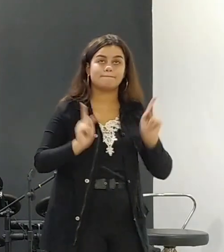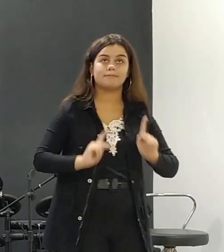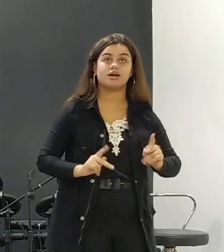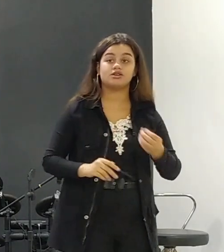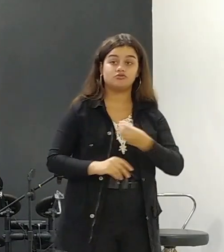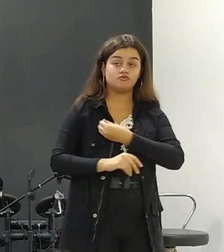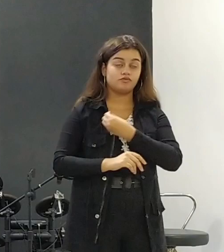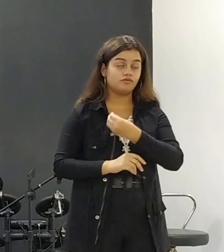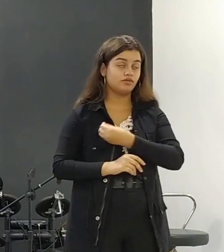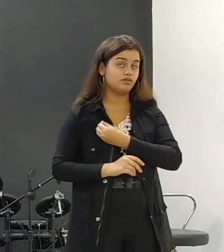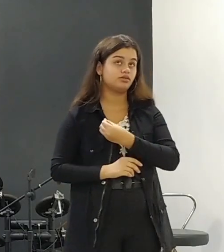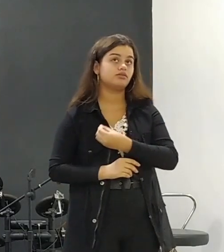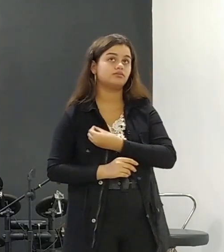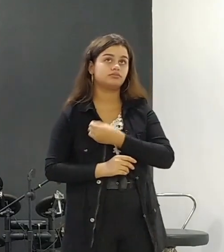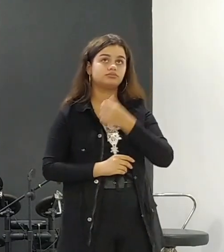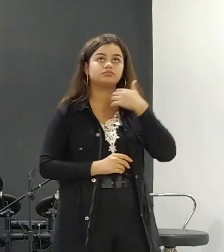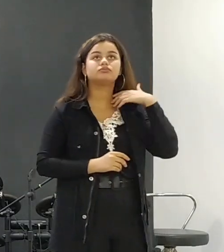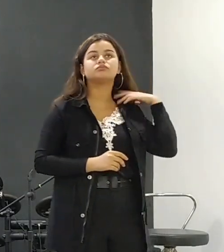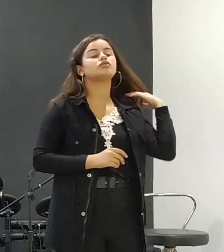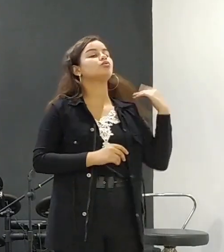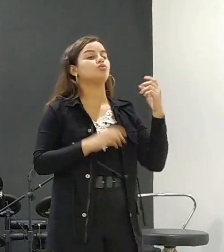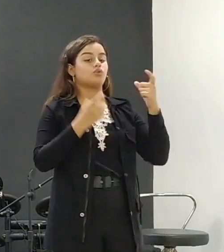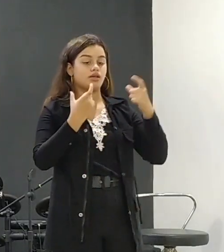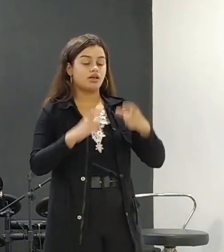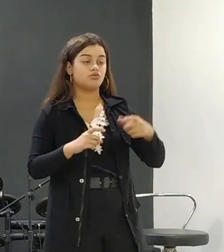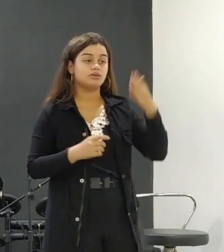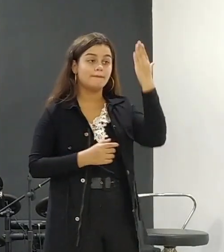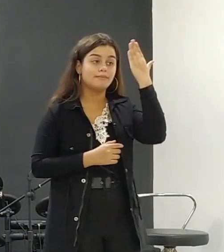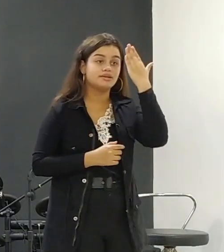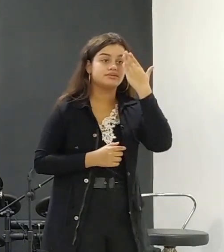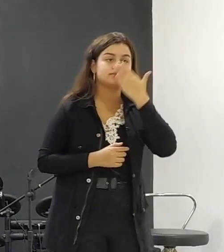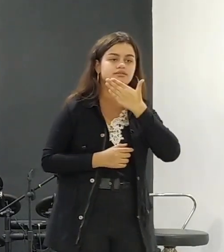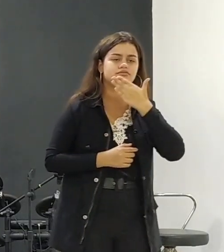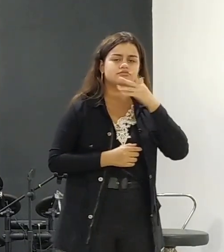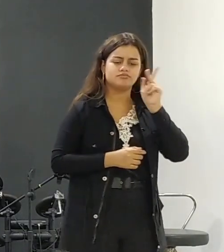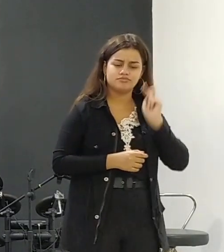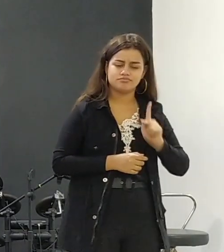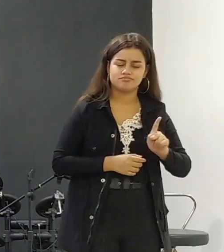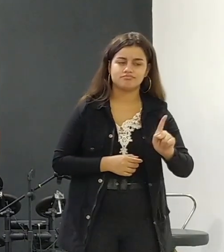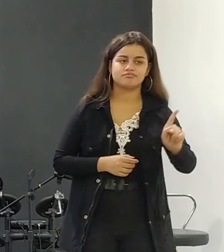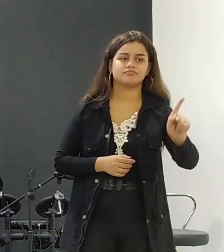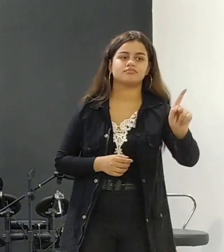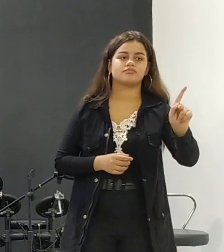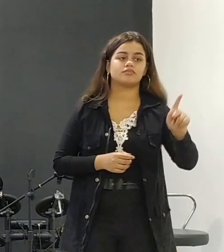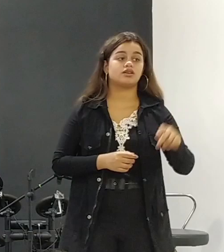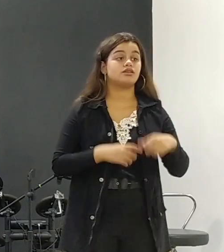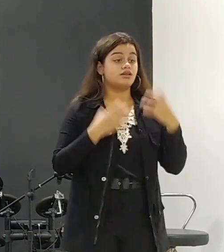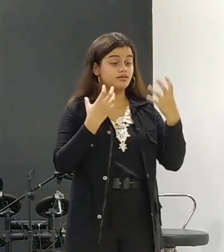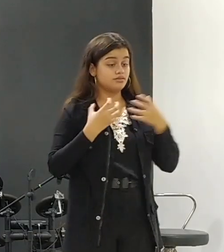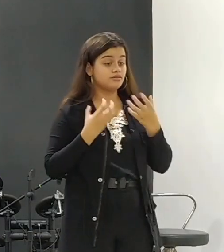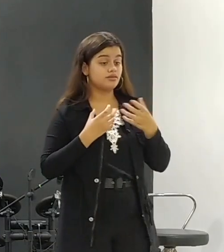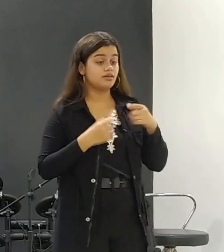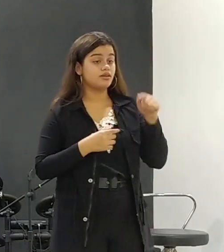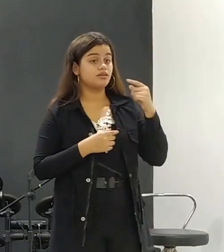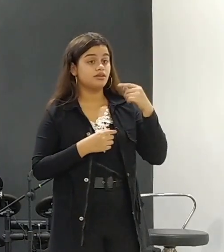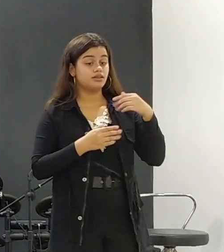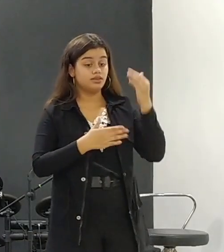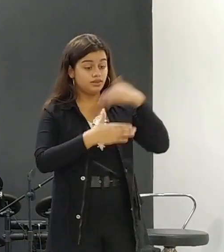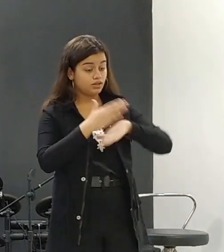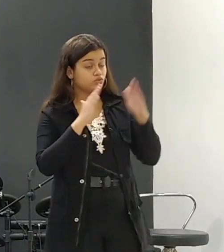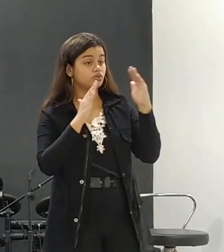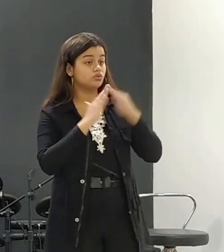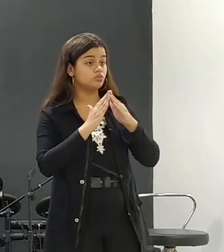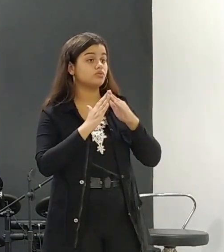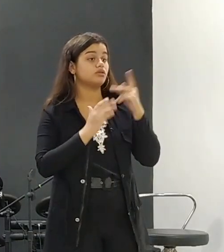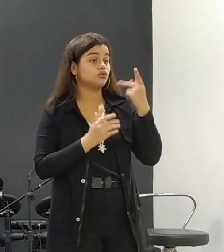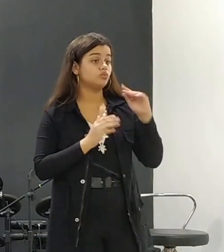lugar de vida, né? Um lugar onde a presença dele é constante, e ele quer recriar isso dentro da sua casa. Ele quer